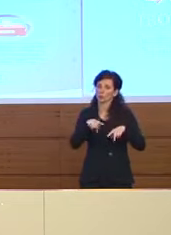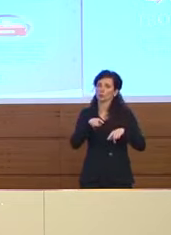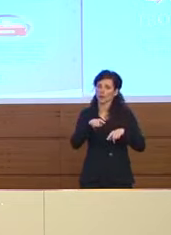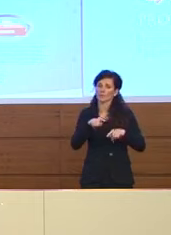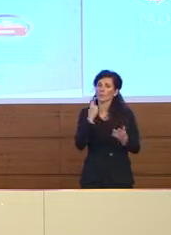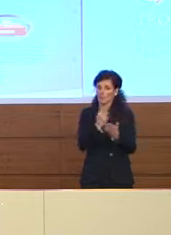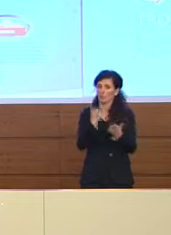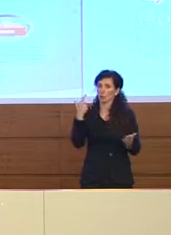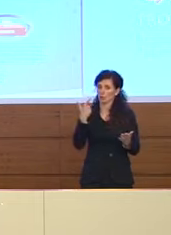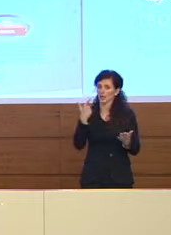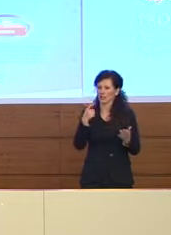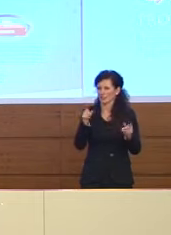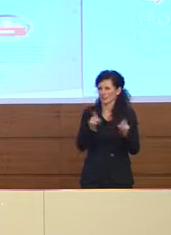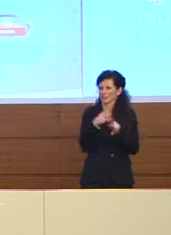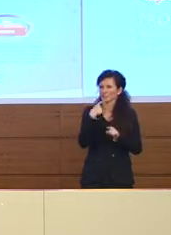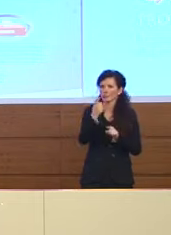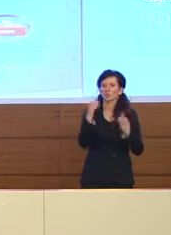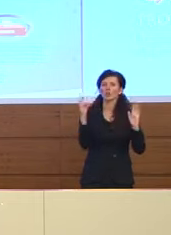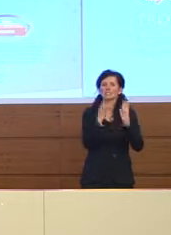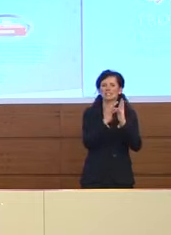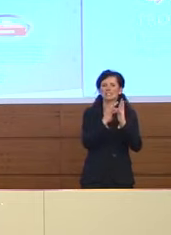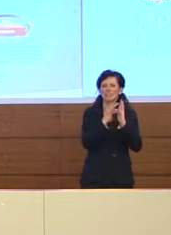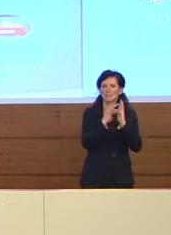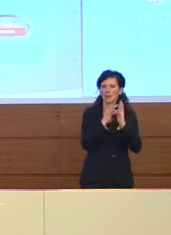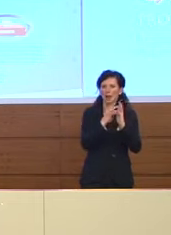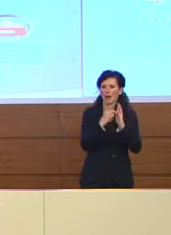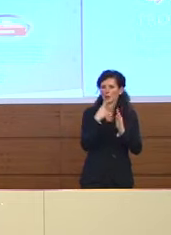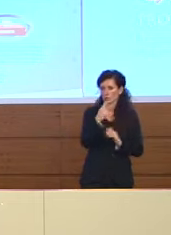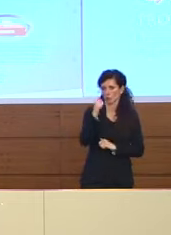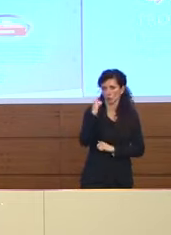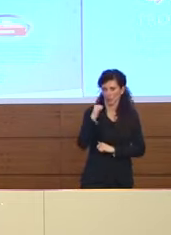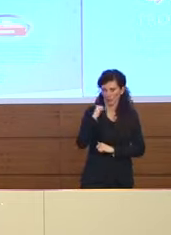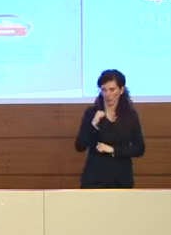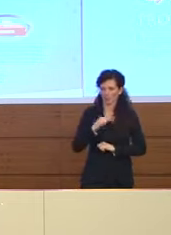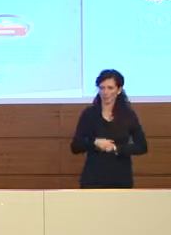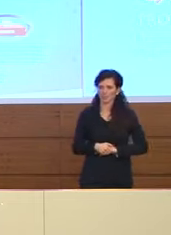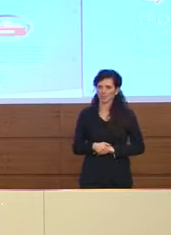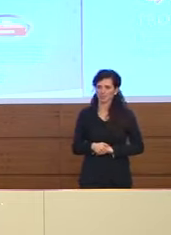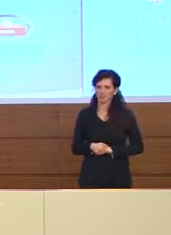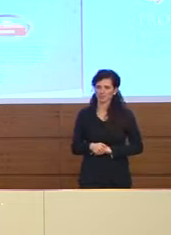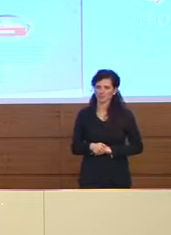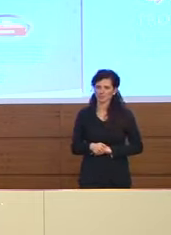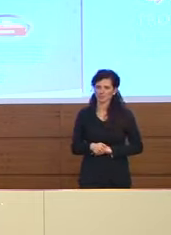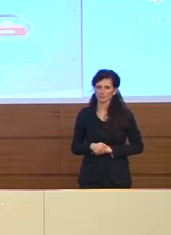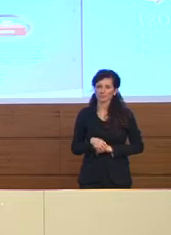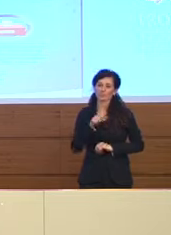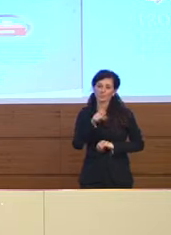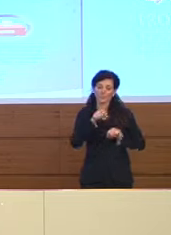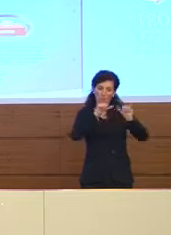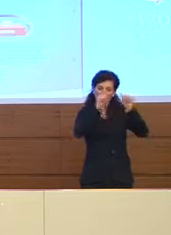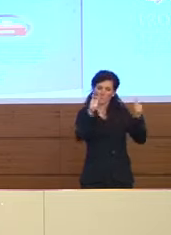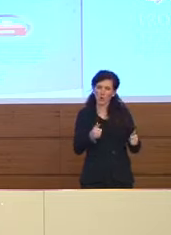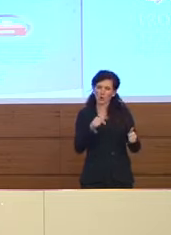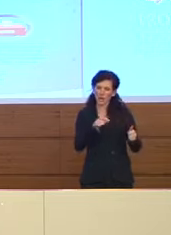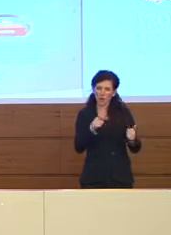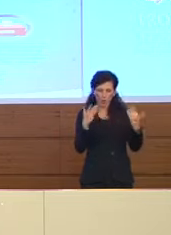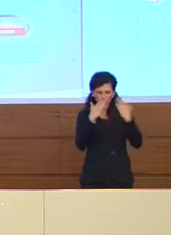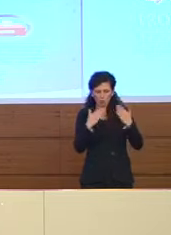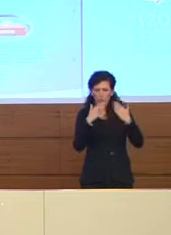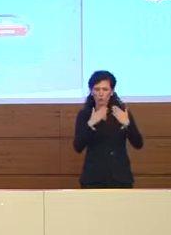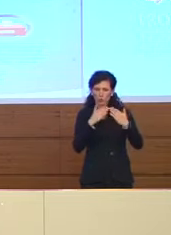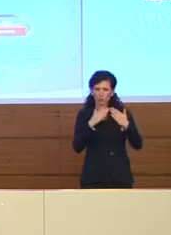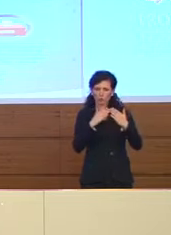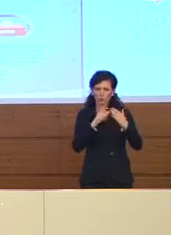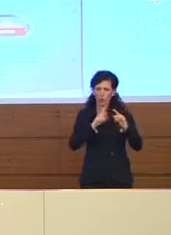parlato e fondando questo tipo di costruzione di modello questi orientamenti